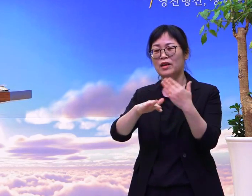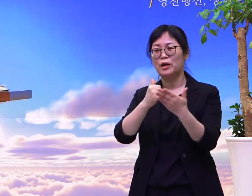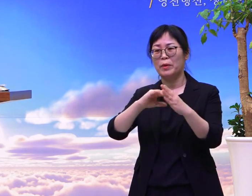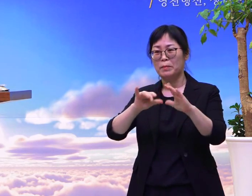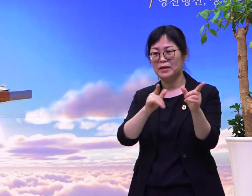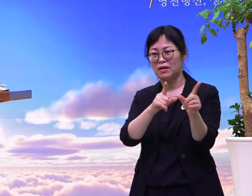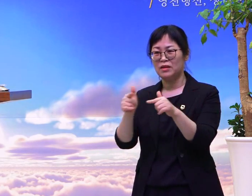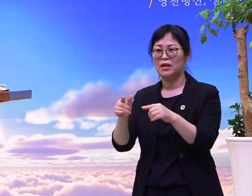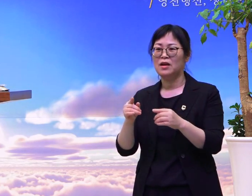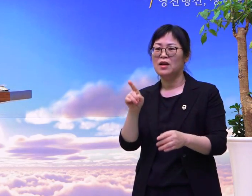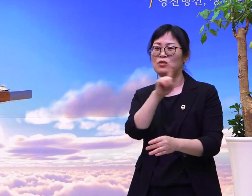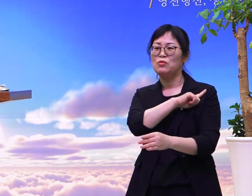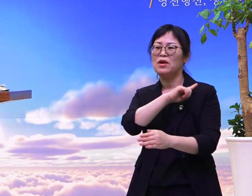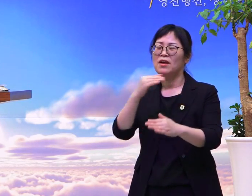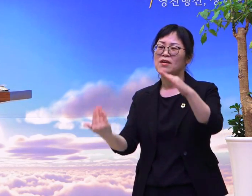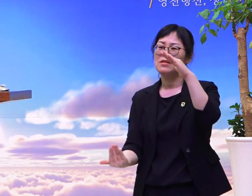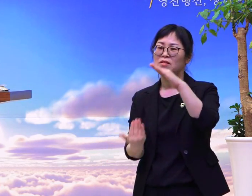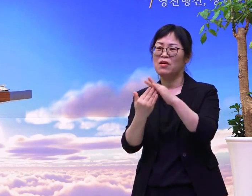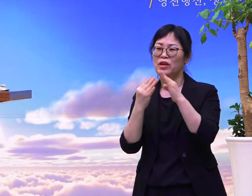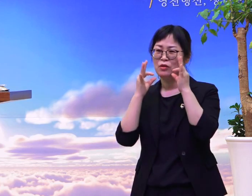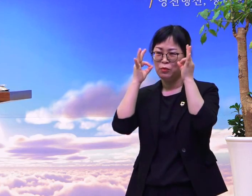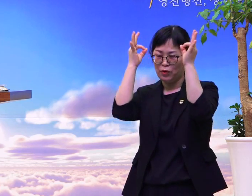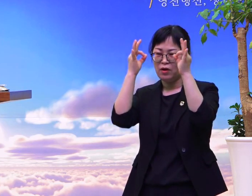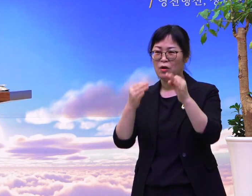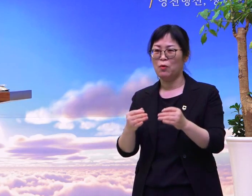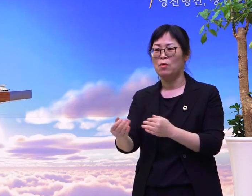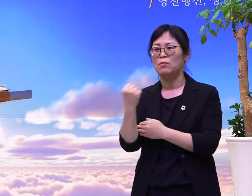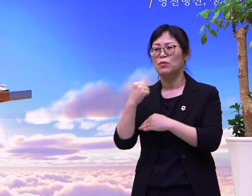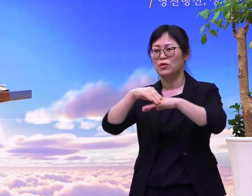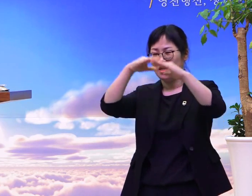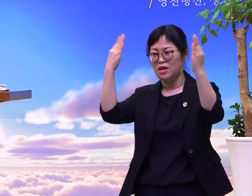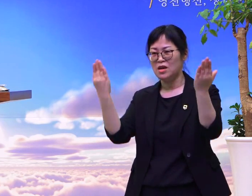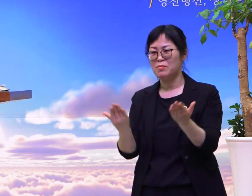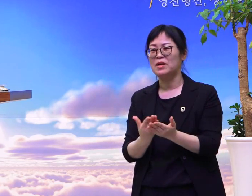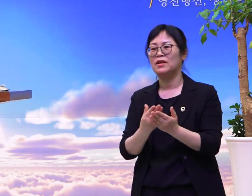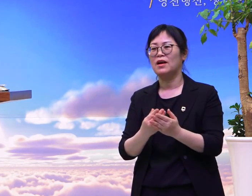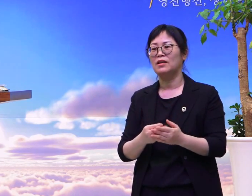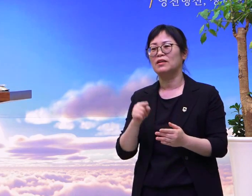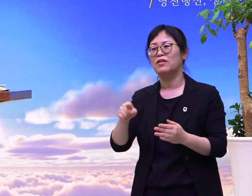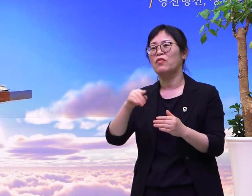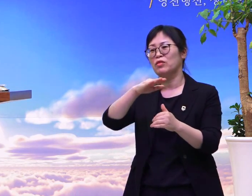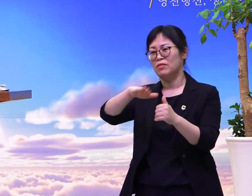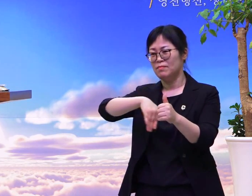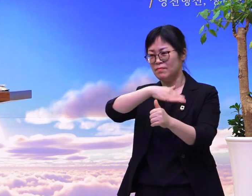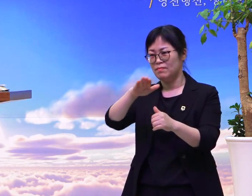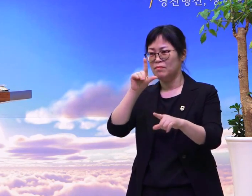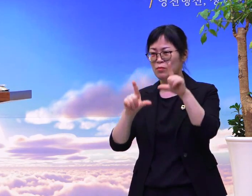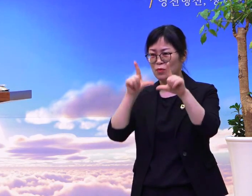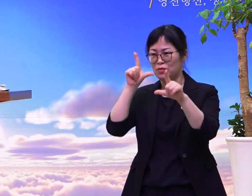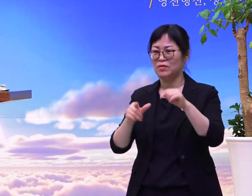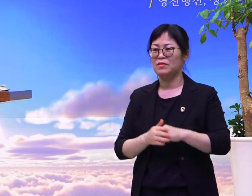백성들이 최선의 노력을 다하고 전력을 기울이는 그런 자세를 가져야 한다, 그런 이야기입니다.